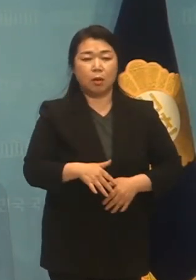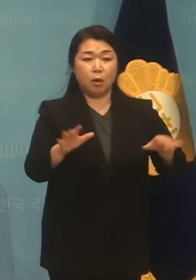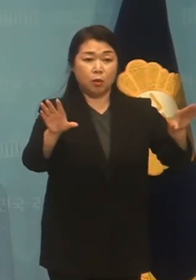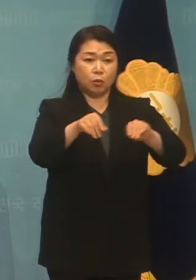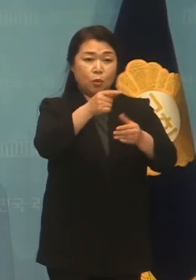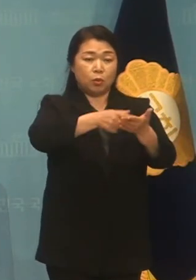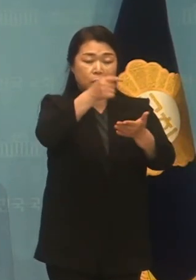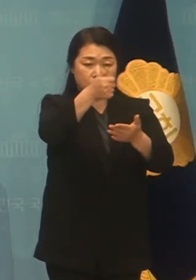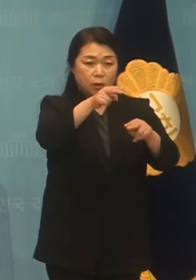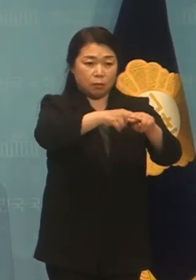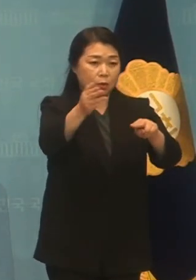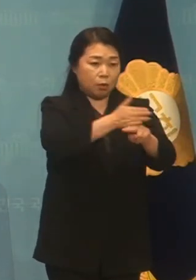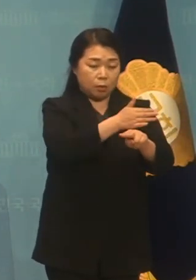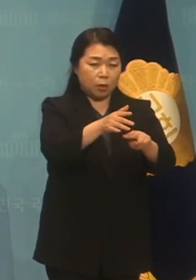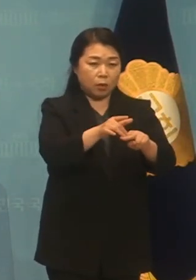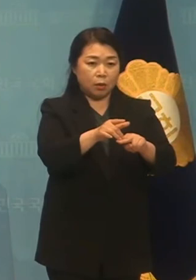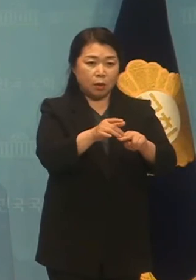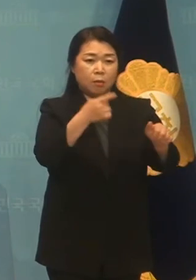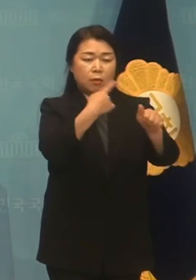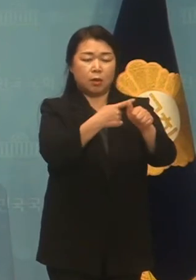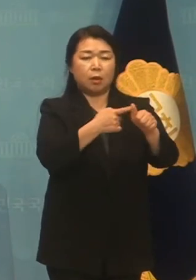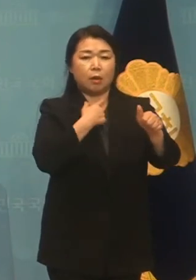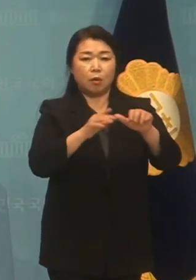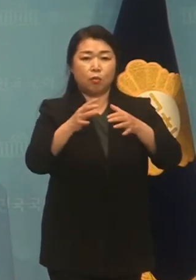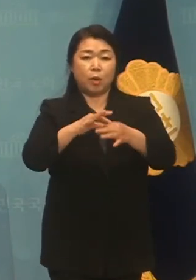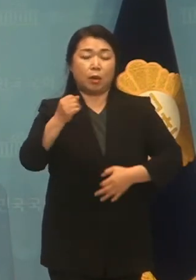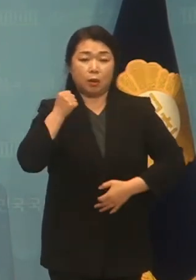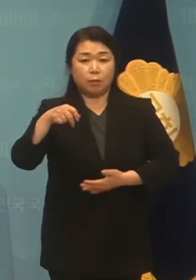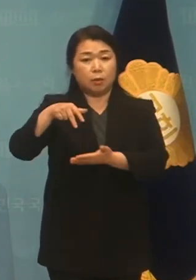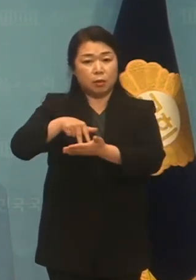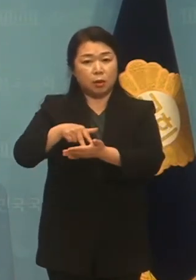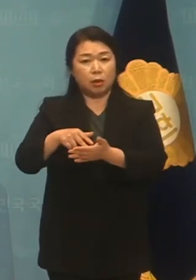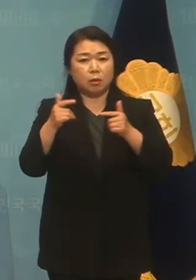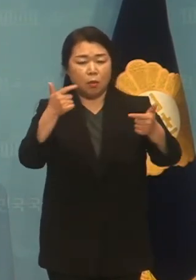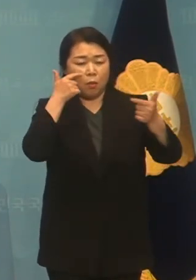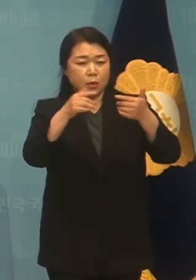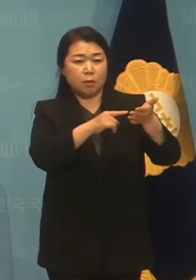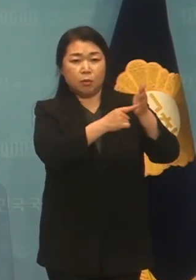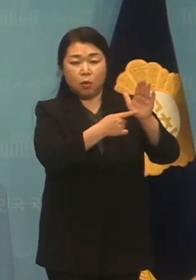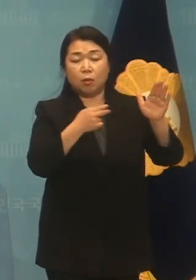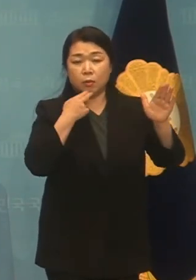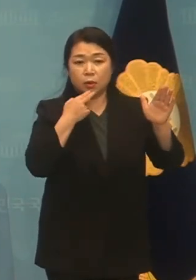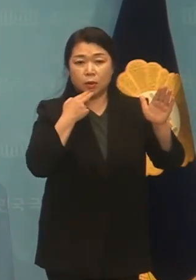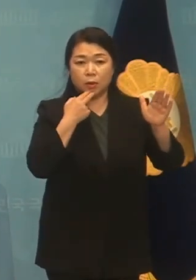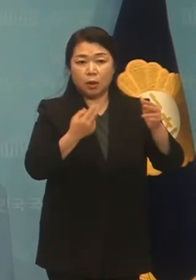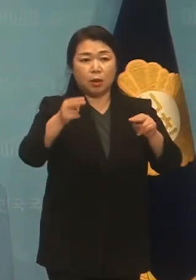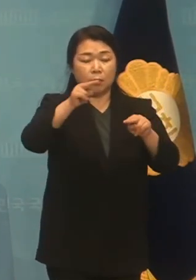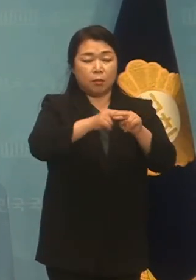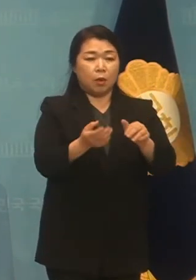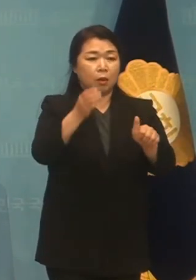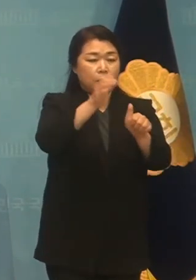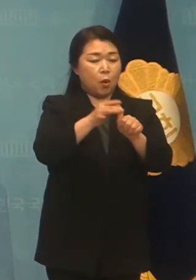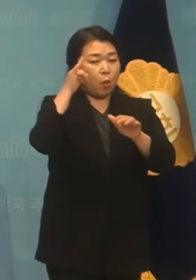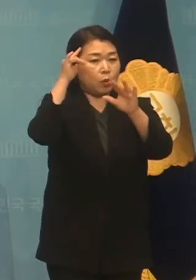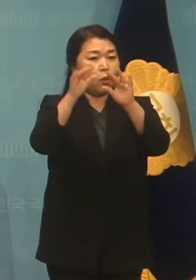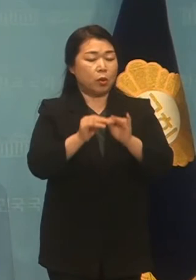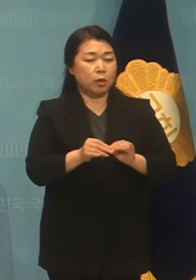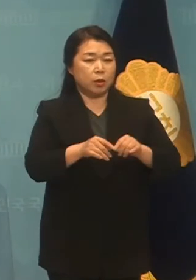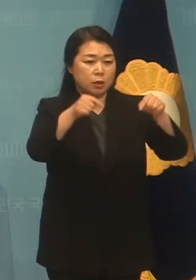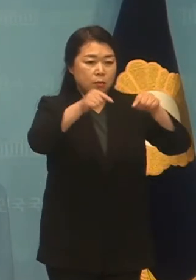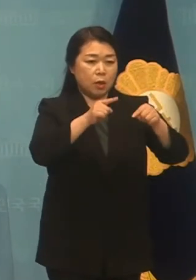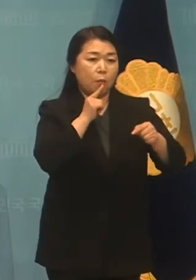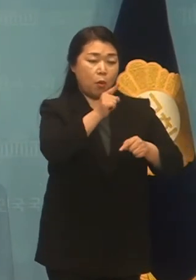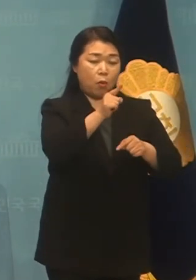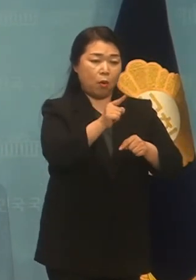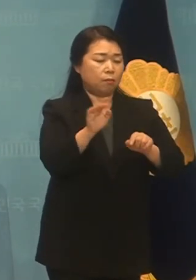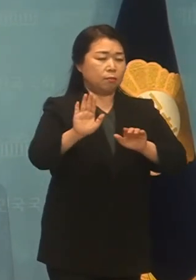비난했던 국민의힘이 이제는 명백한 이유 없이 임명 동의안 심사 경과 보고서 채택을 미루고